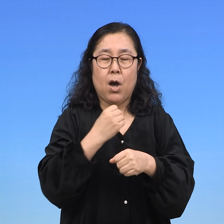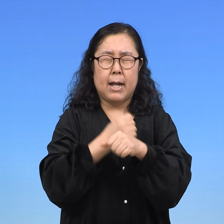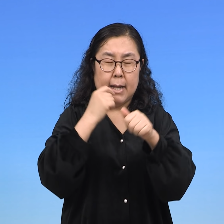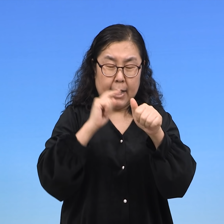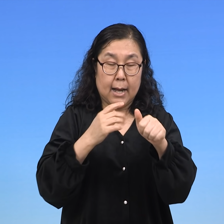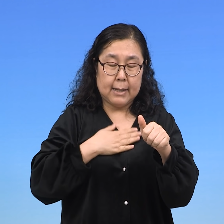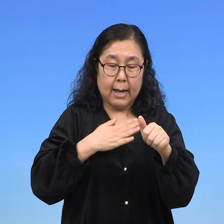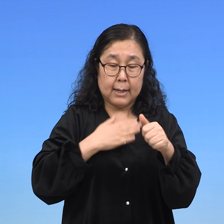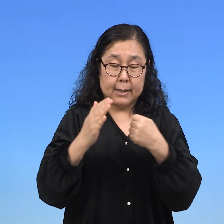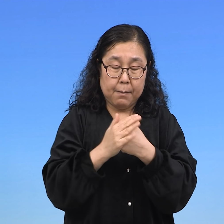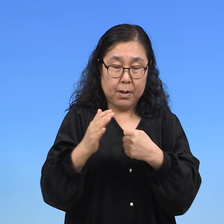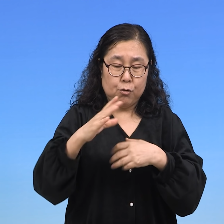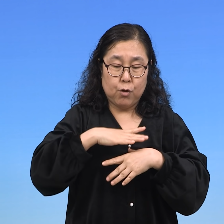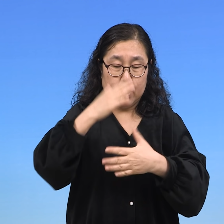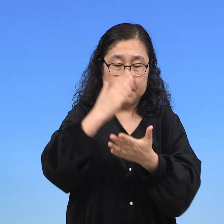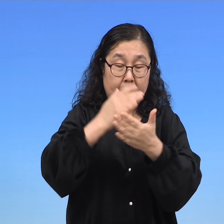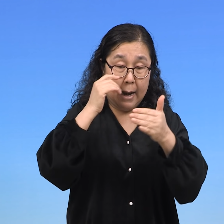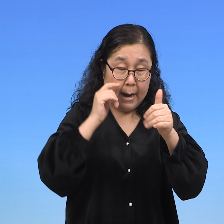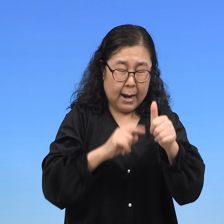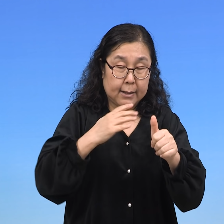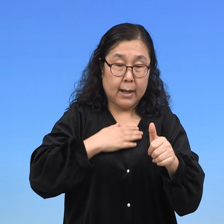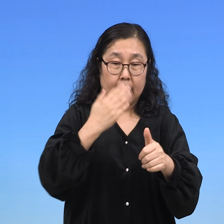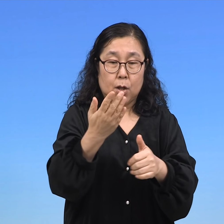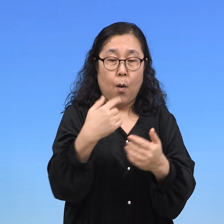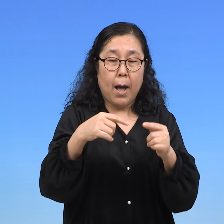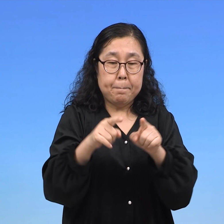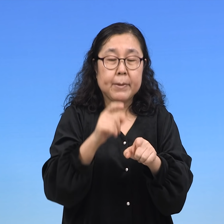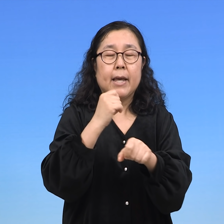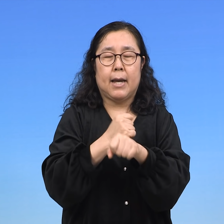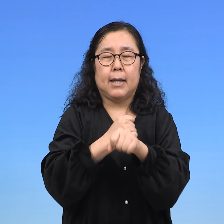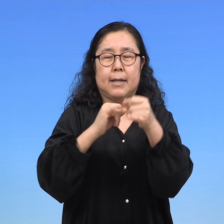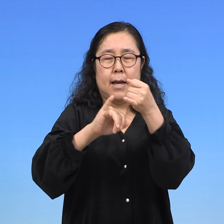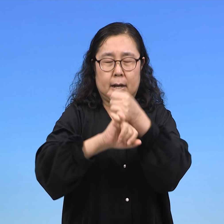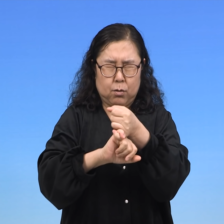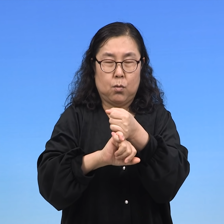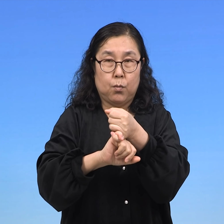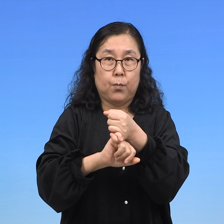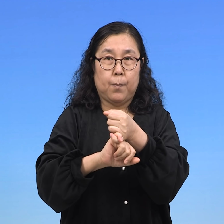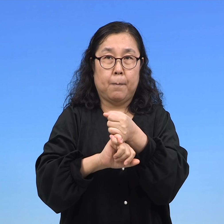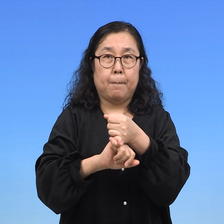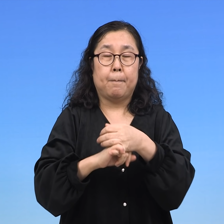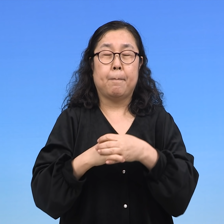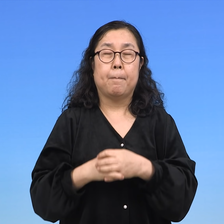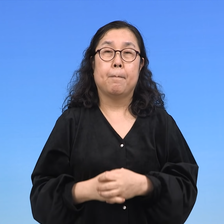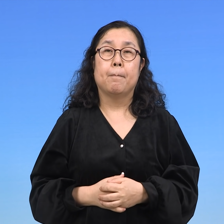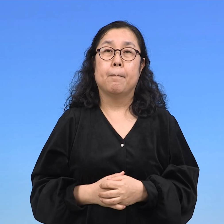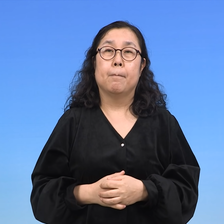안심하라, 내니 두려워 말라, 내가 너와 함께 하실 것이다.